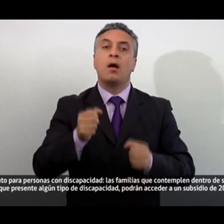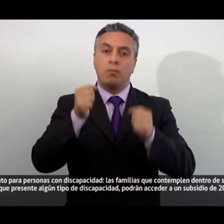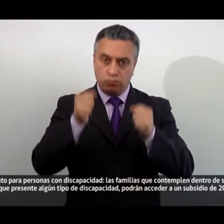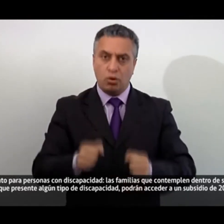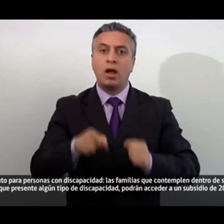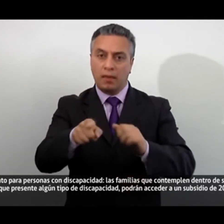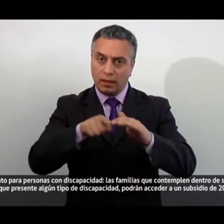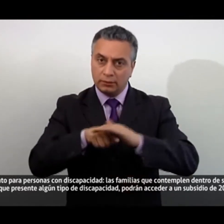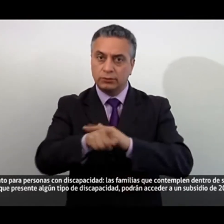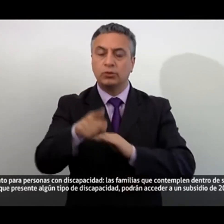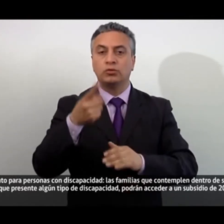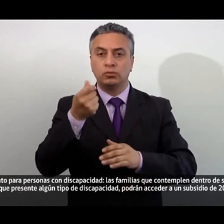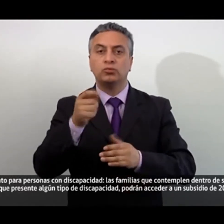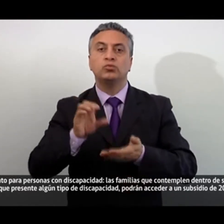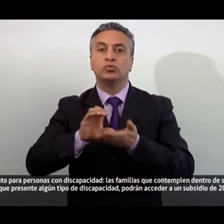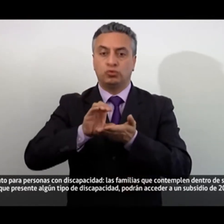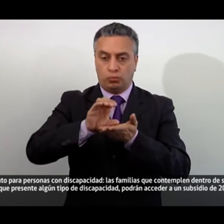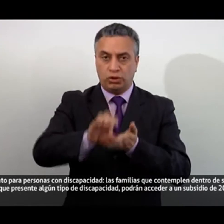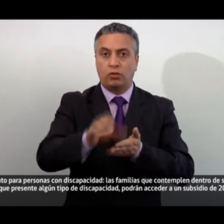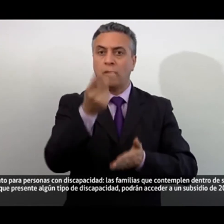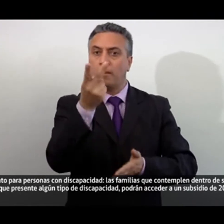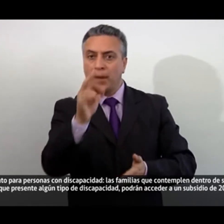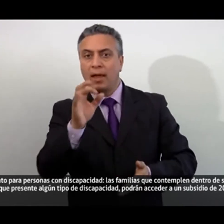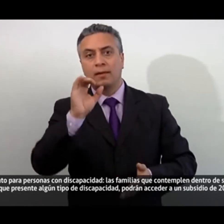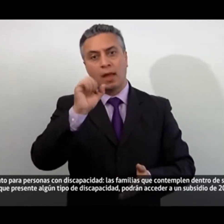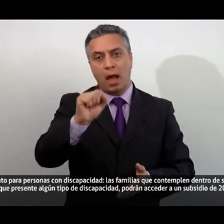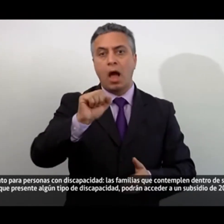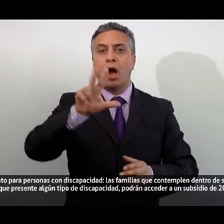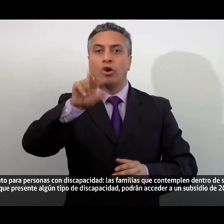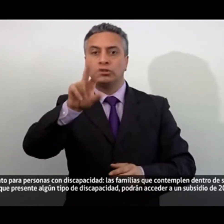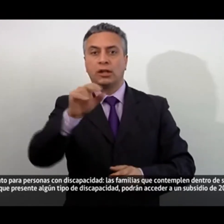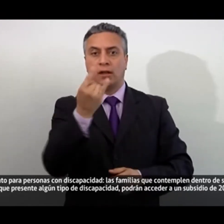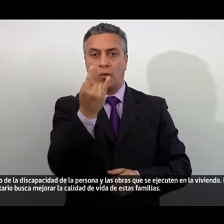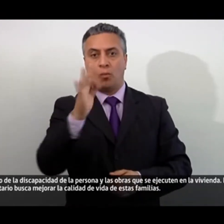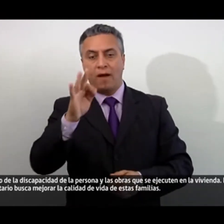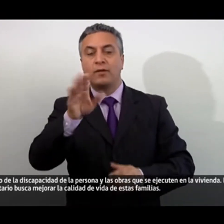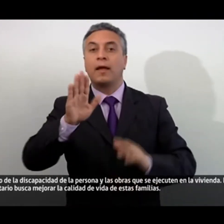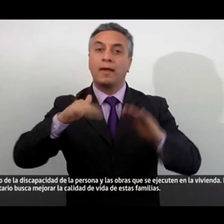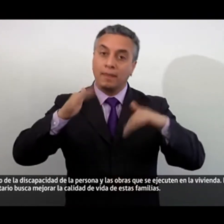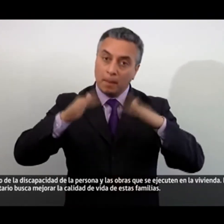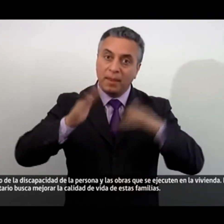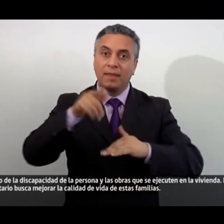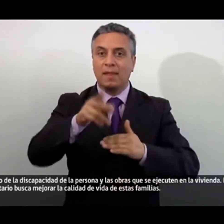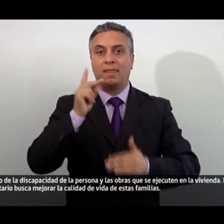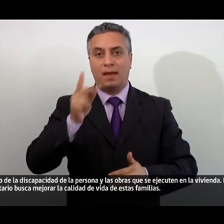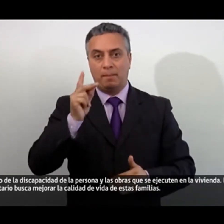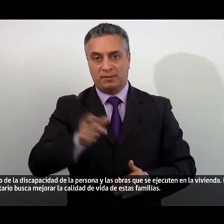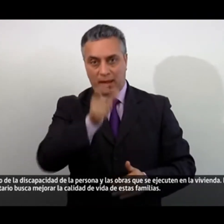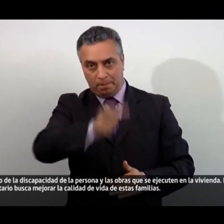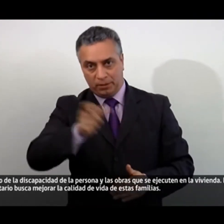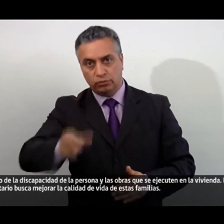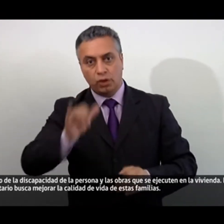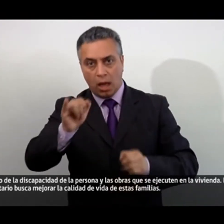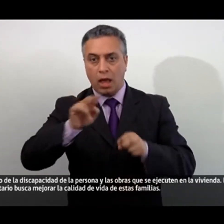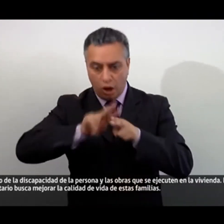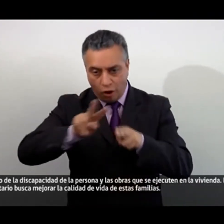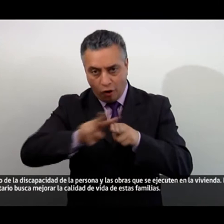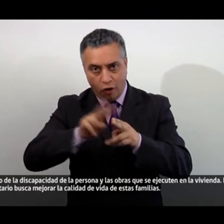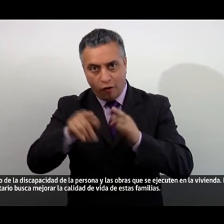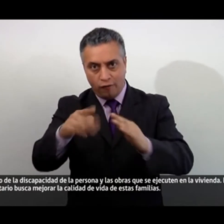discapacidad podrán acceder a un subsidio de 20 u 80 UF, dependiendo de la discapacidad de la persona y las obras que